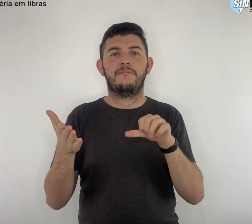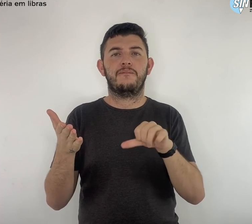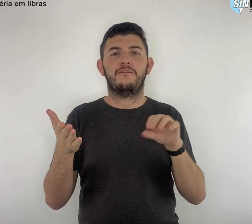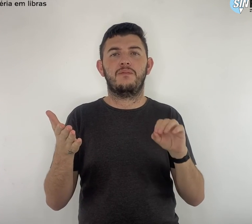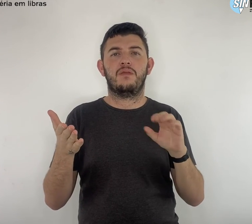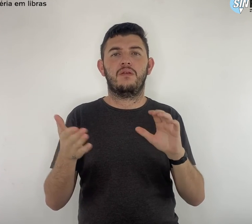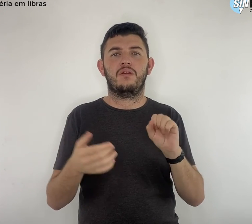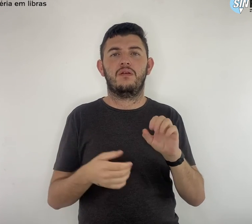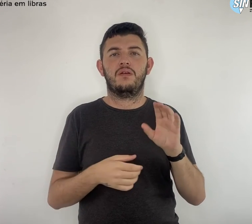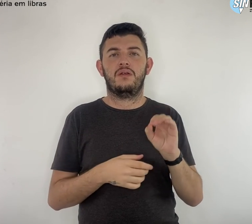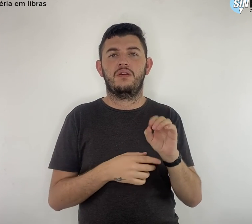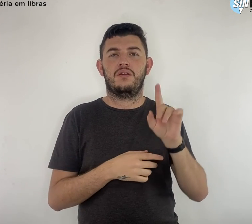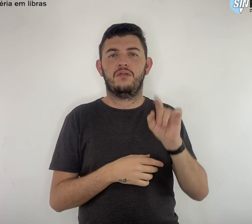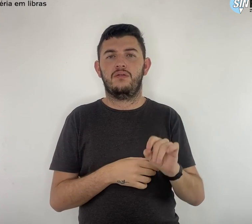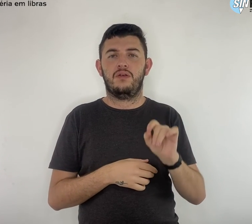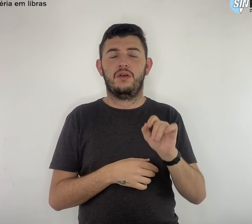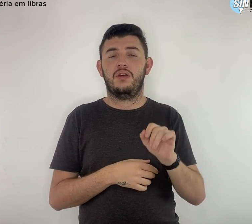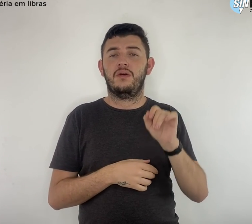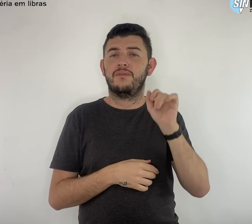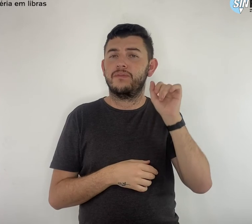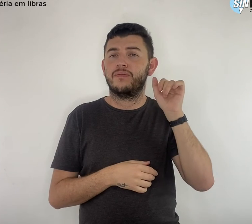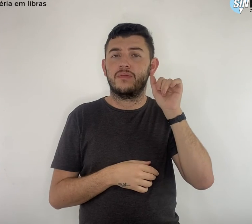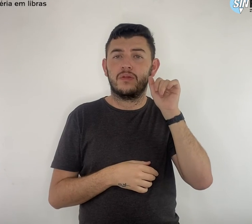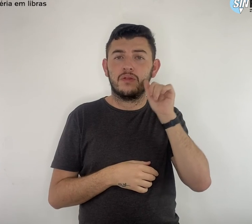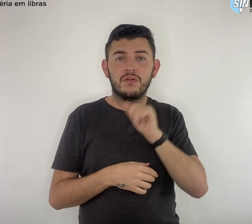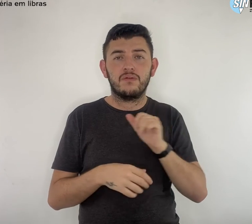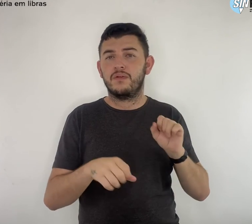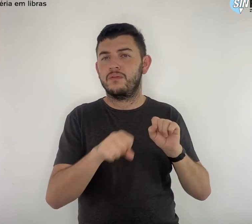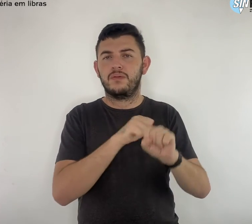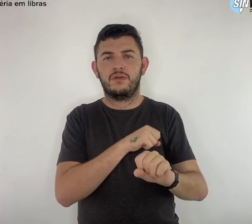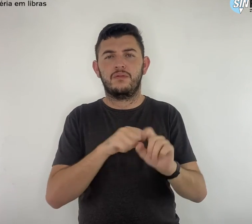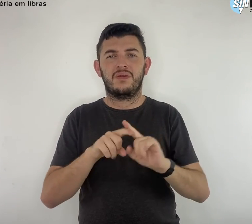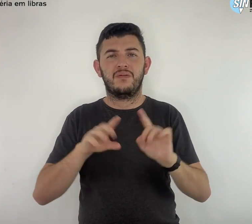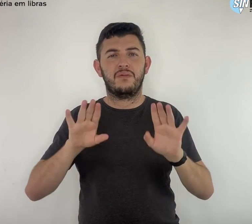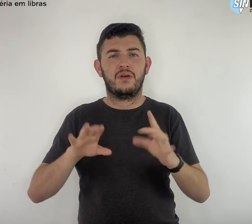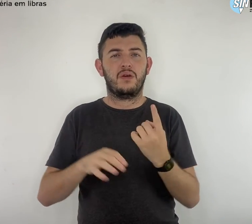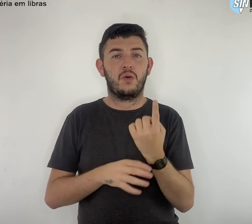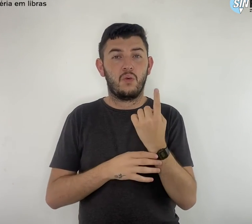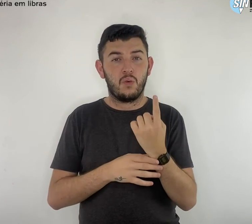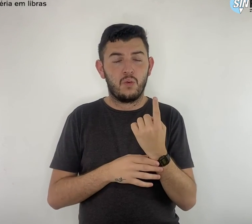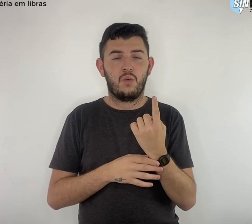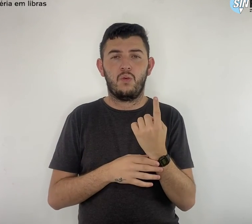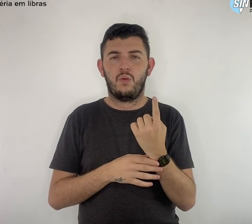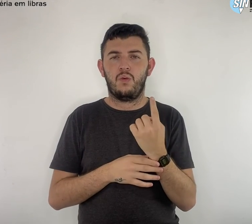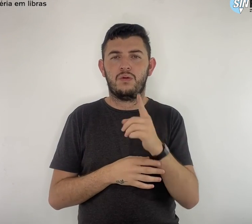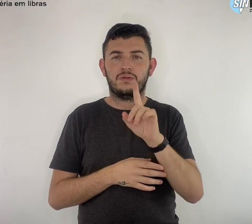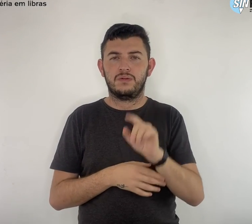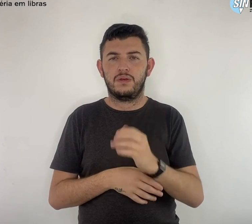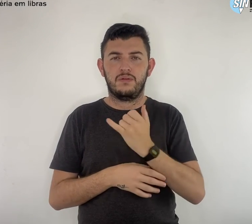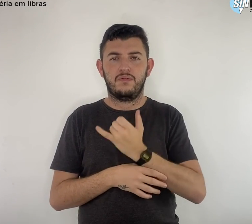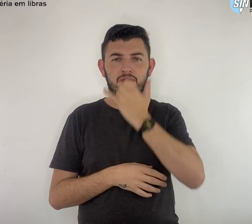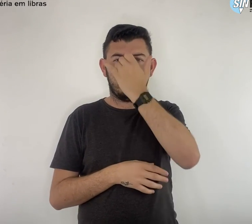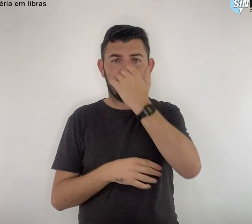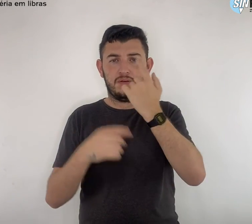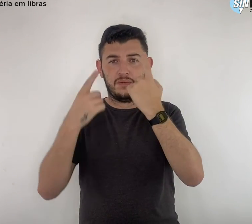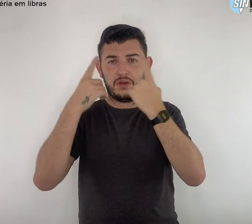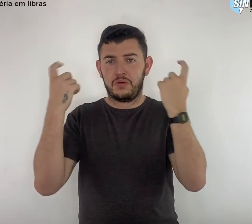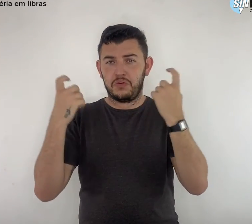com o relatório, dos 90 casos de feminicídio, em apenas vítima